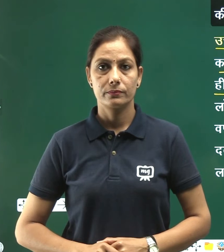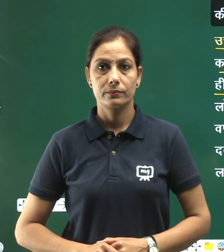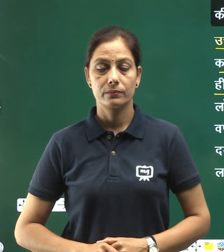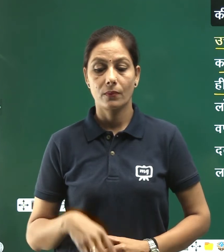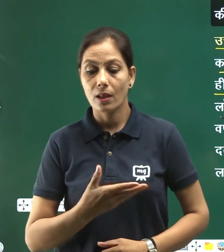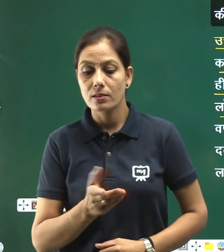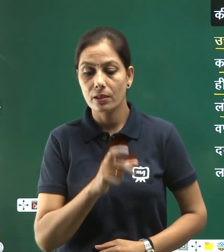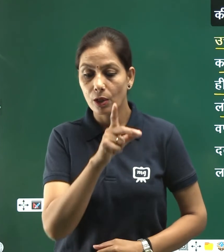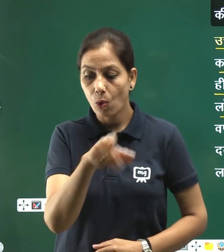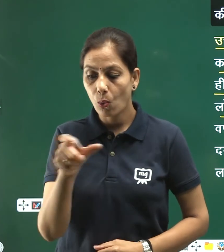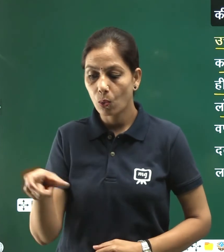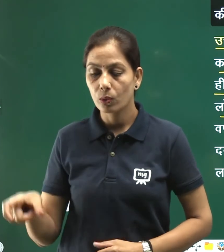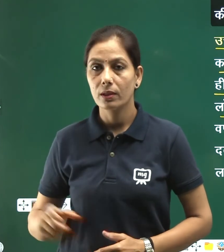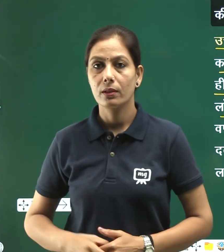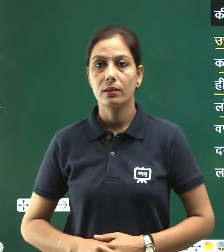ऐसे लोगों की